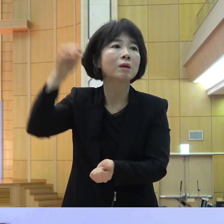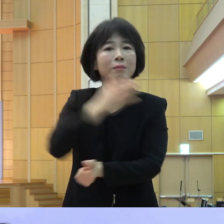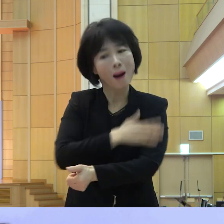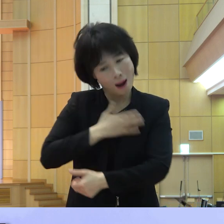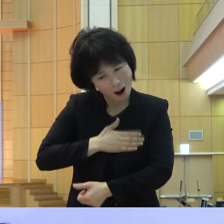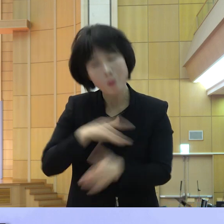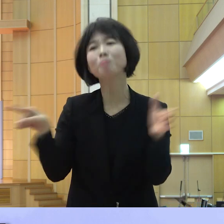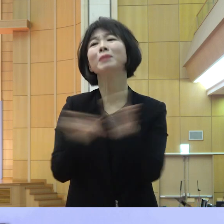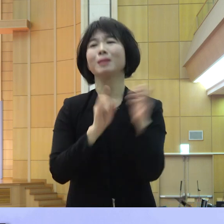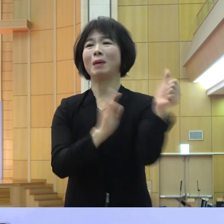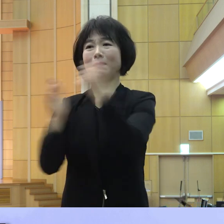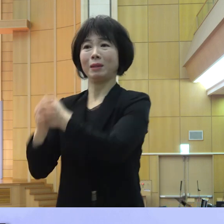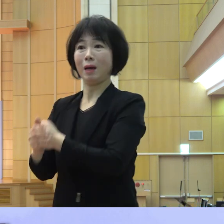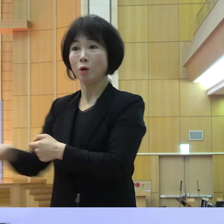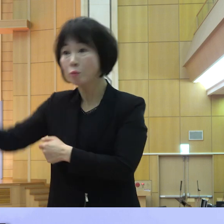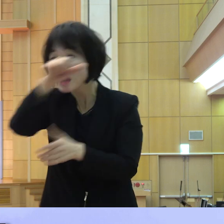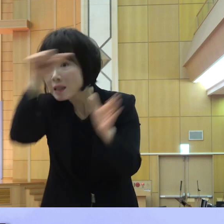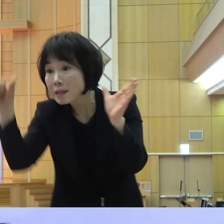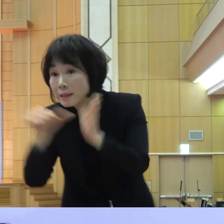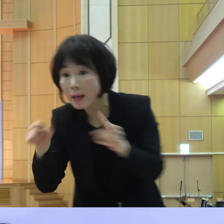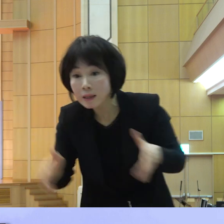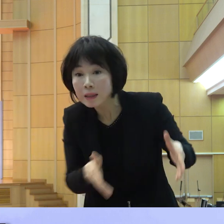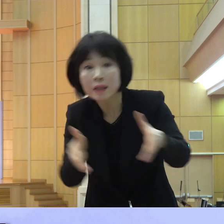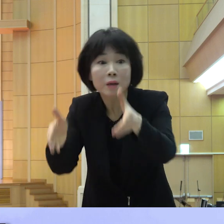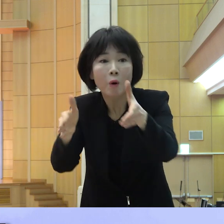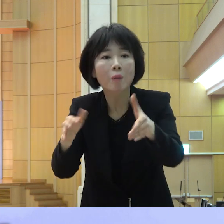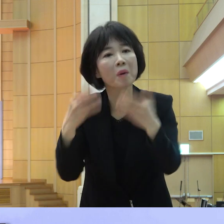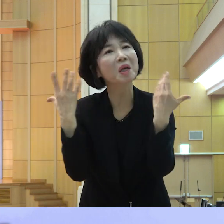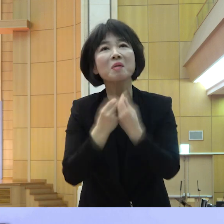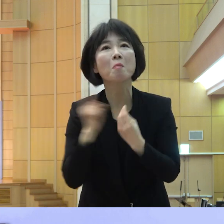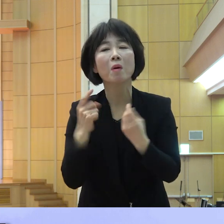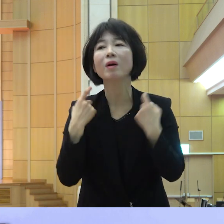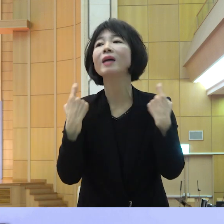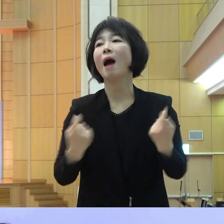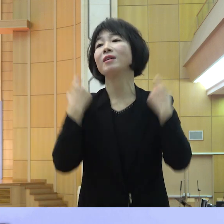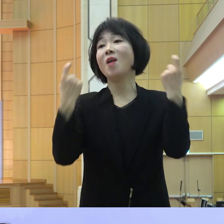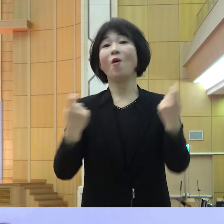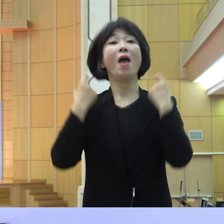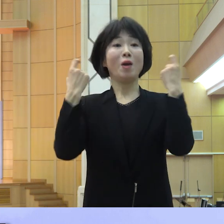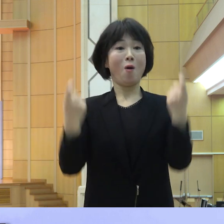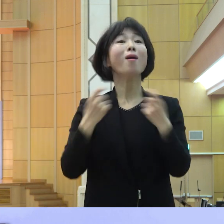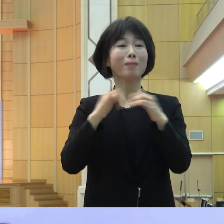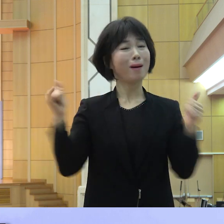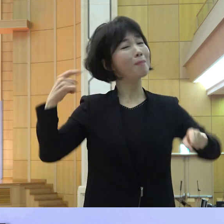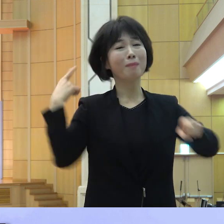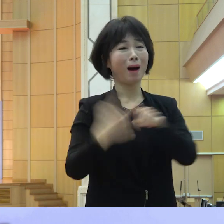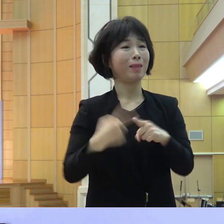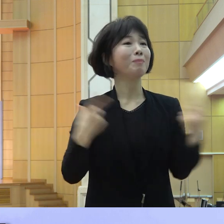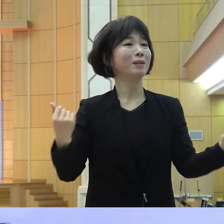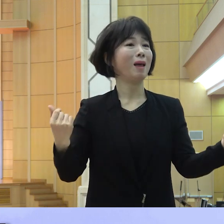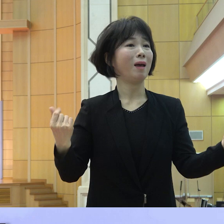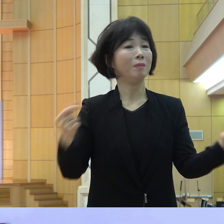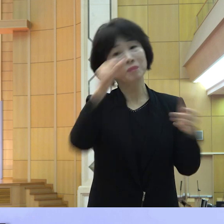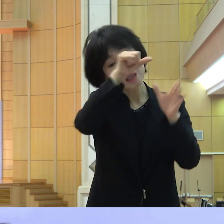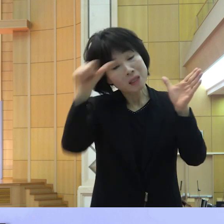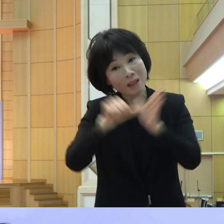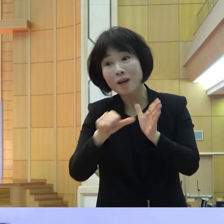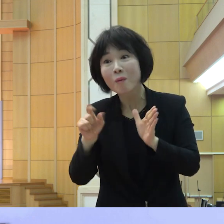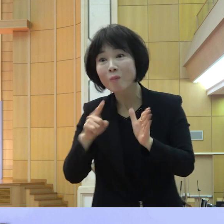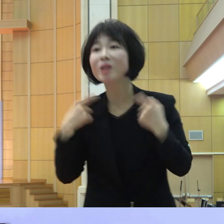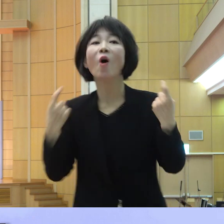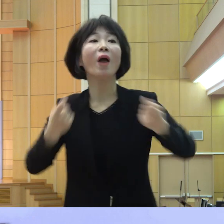인생길은 나그네 길이라고 그랬는데, 여러분 마치 그냥 나그네로 살다가 끝나는 것이